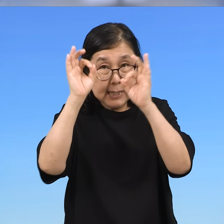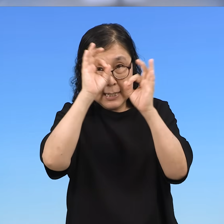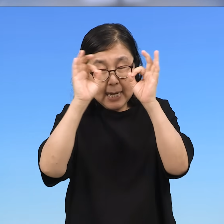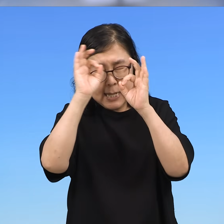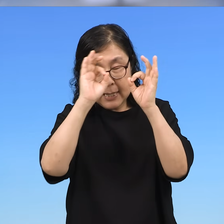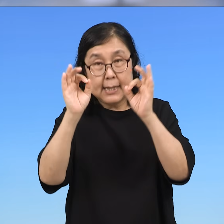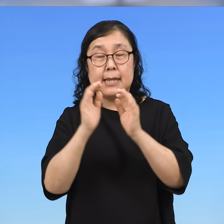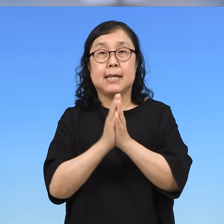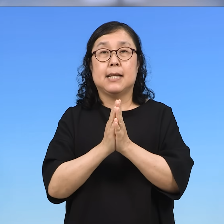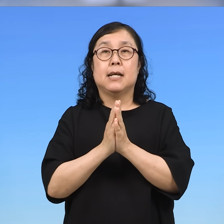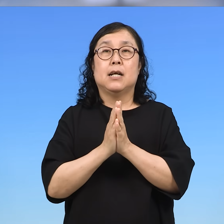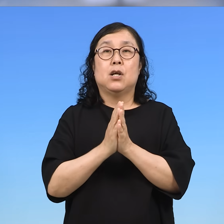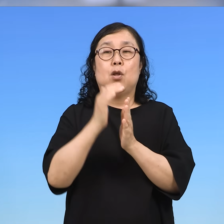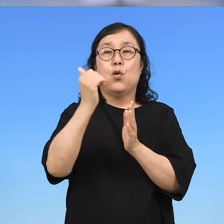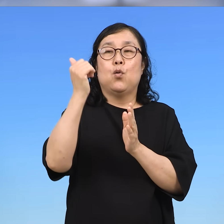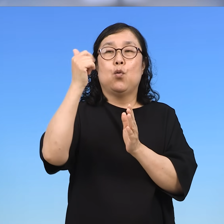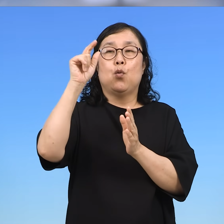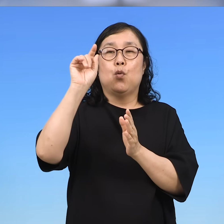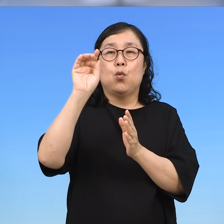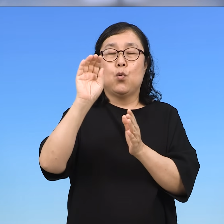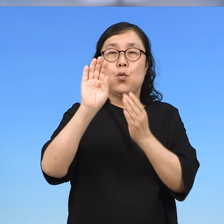세계 사람들에게 영향을 미친 사람이에요.